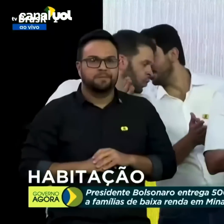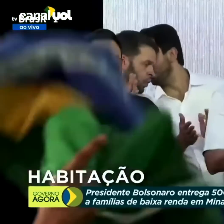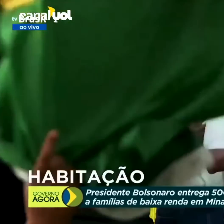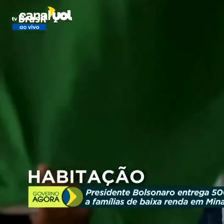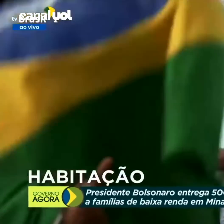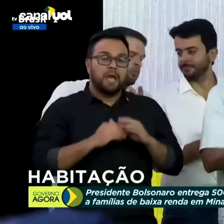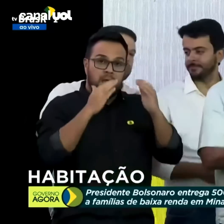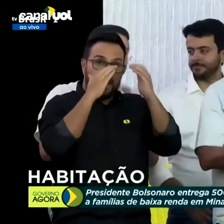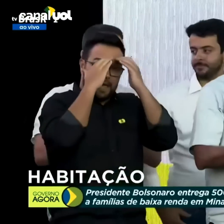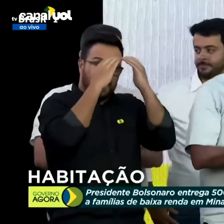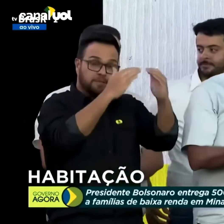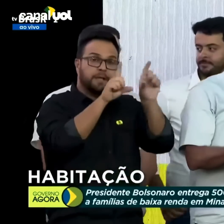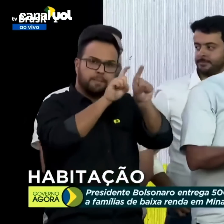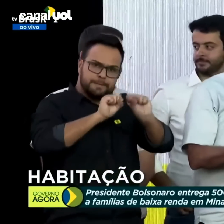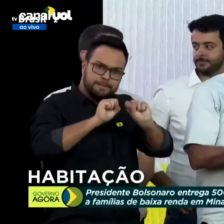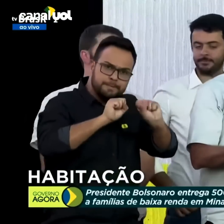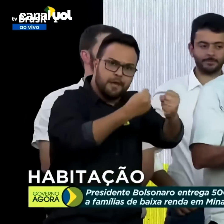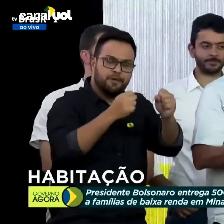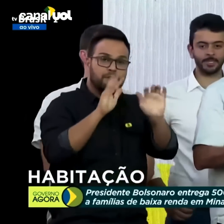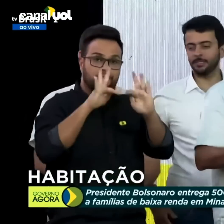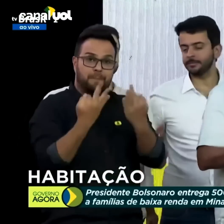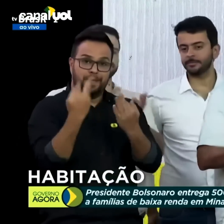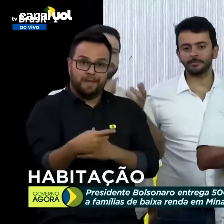respeita e defende a família brasileira